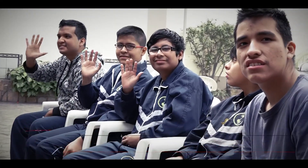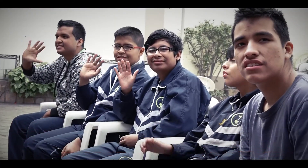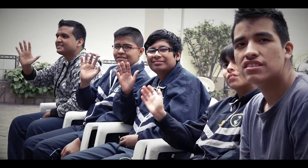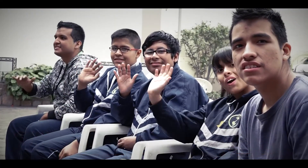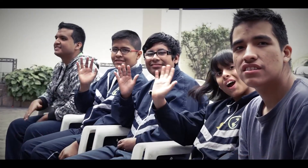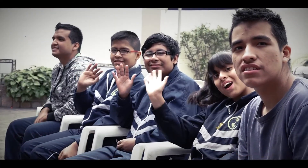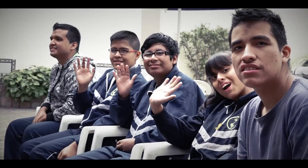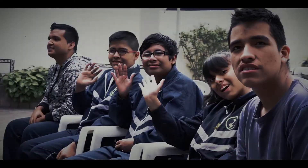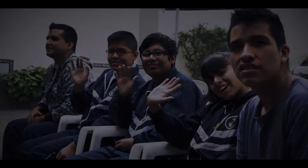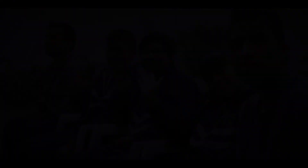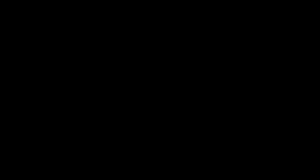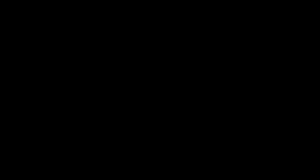¡Gracias!